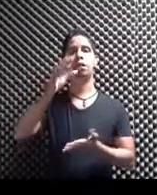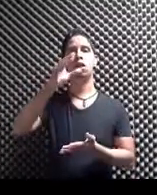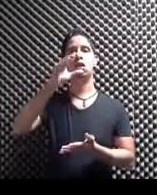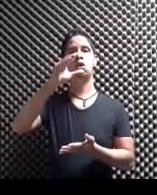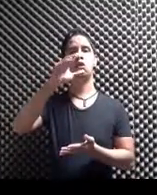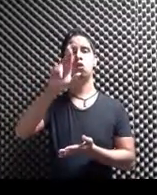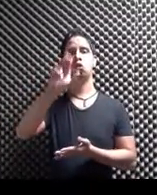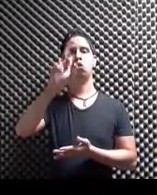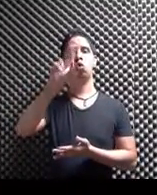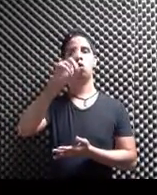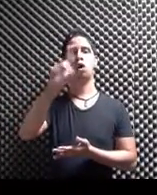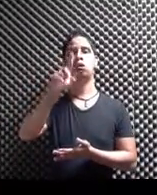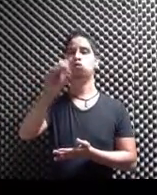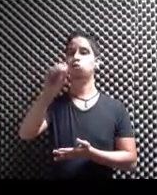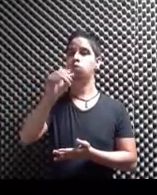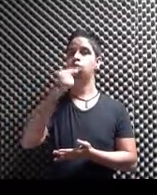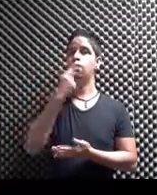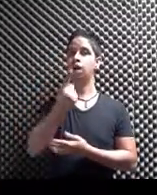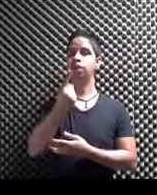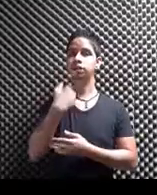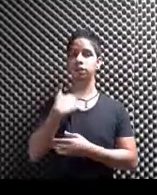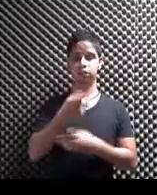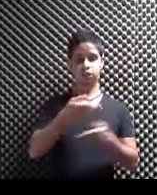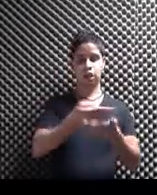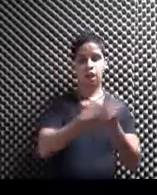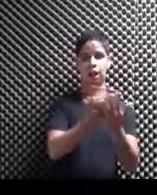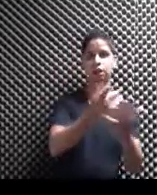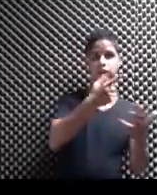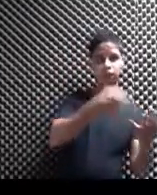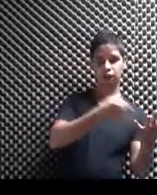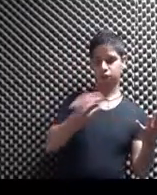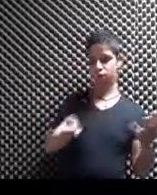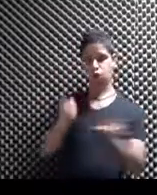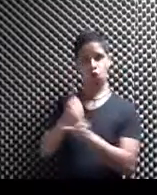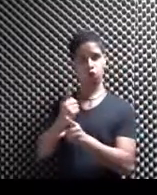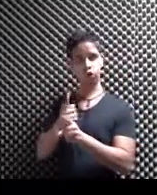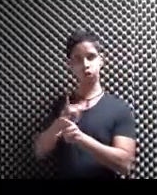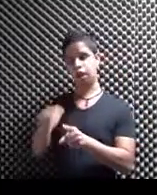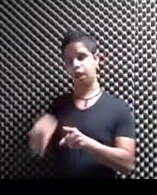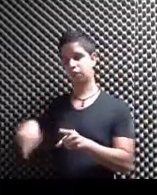me va a reconfirmar lo que me ha dicho el tarot ok es como la segunda opinión